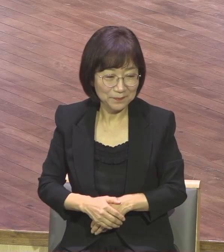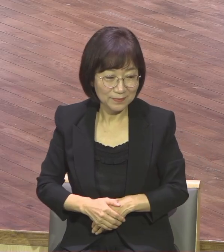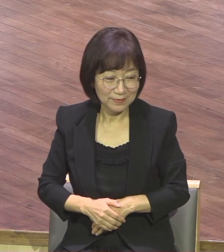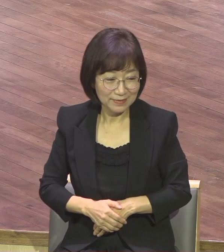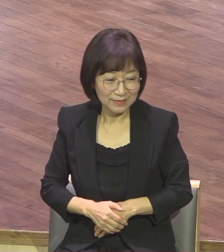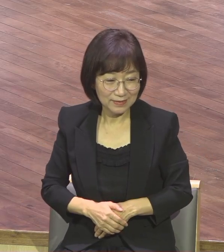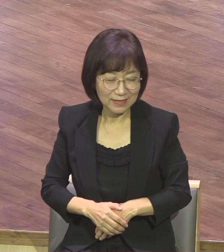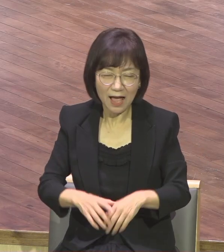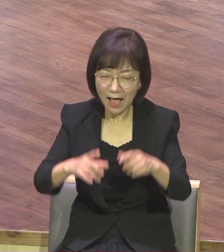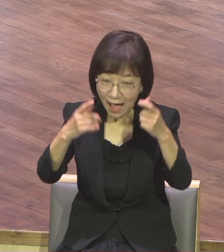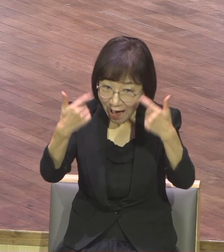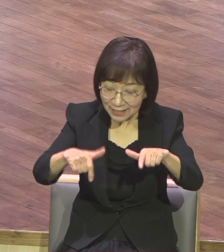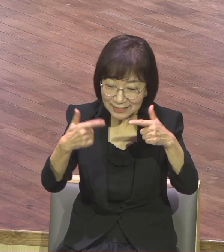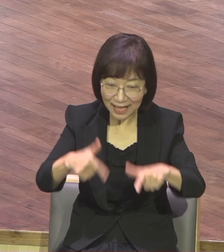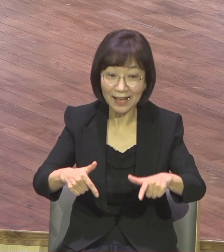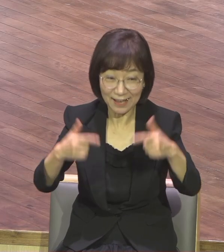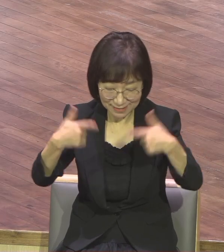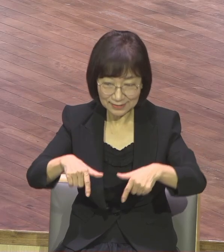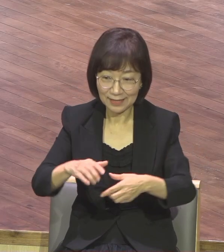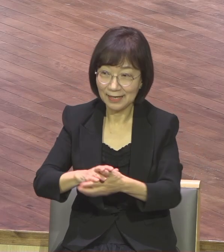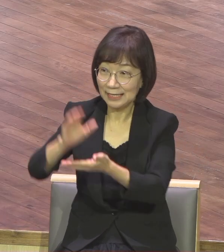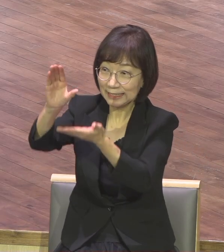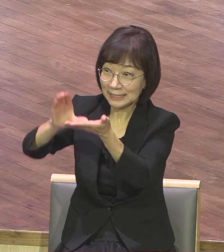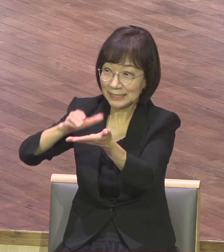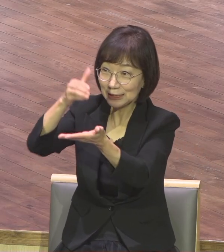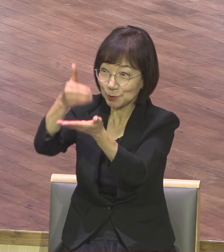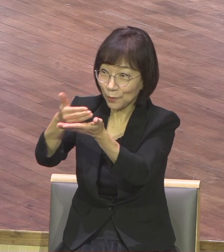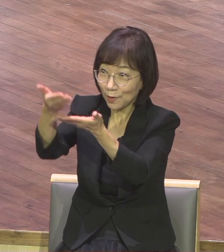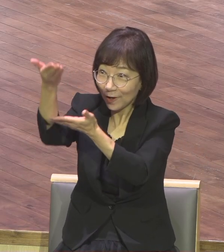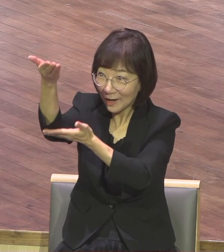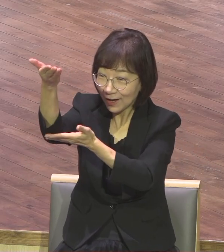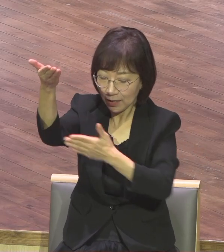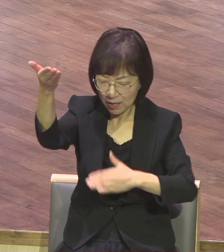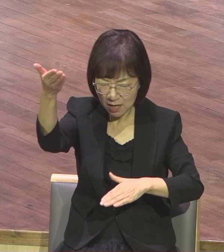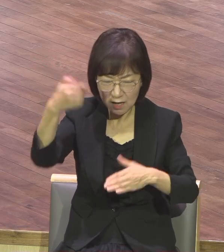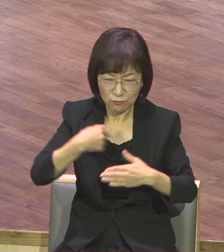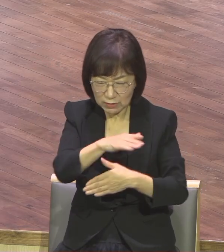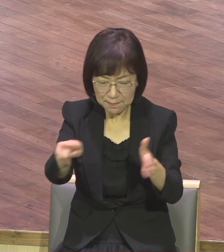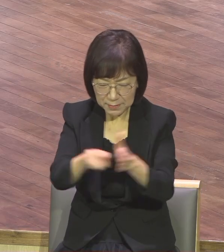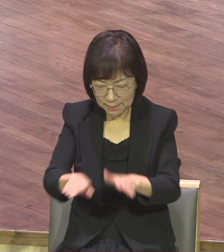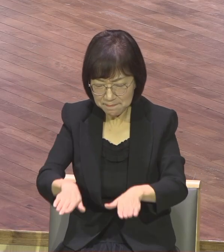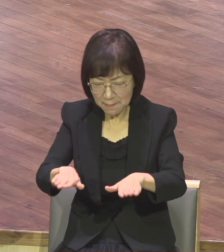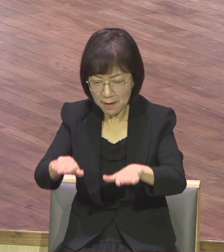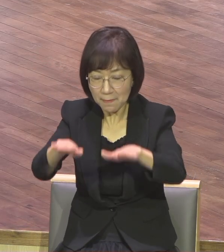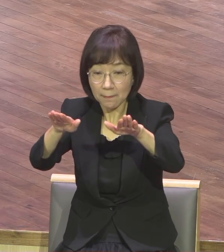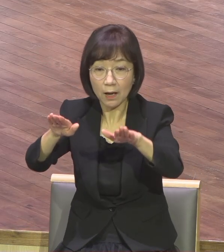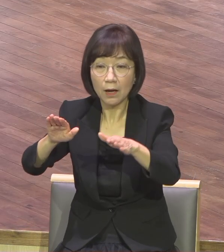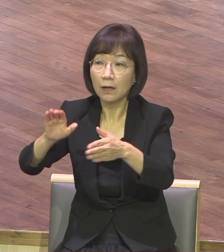범사에 그에게까지 자랄지라. 그는 머리니 곧 그리스도라.